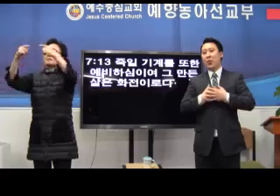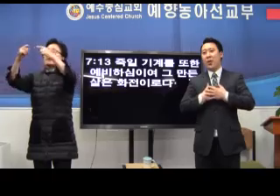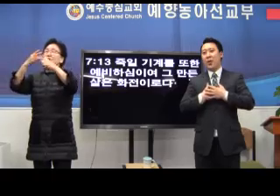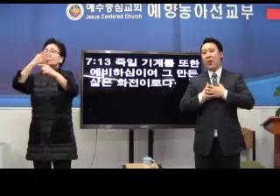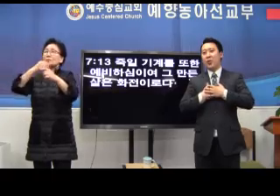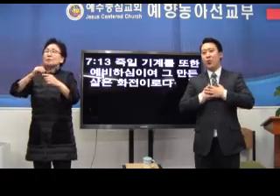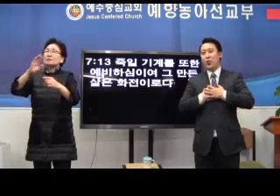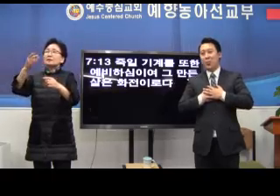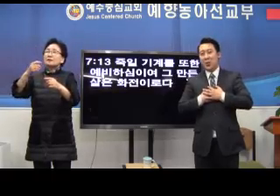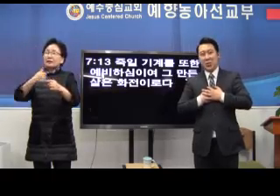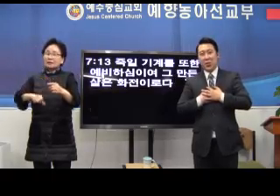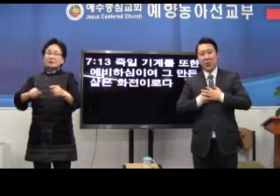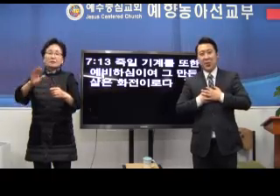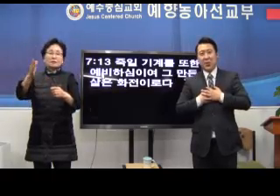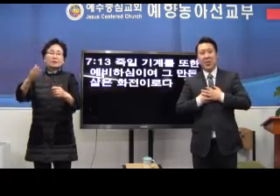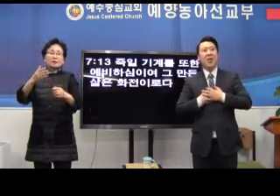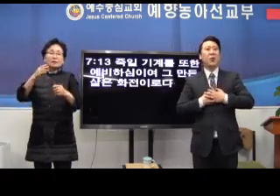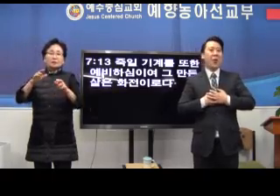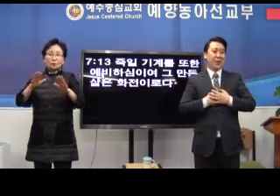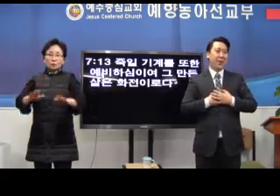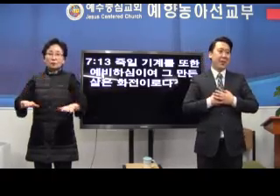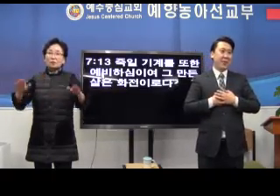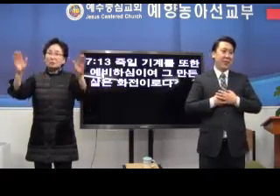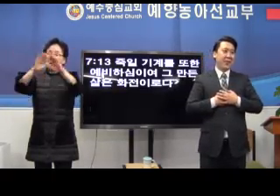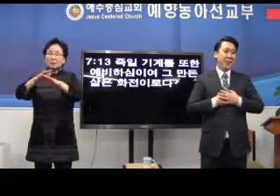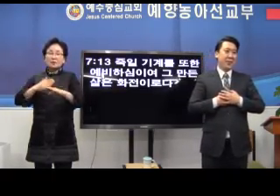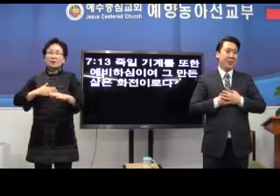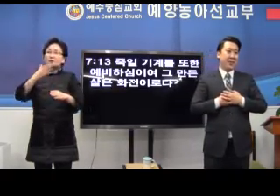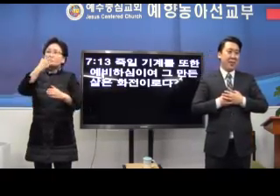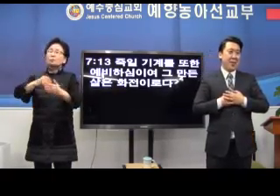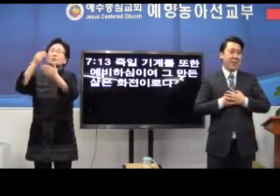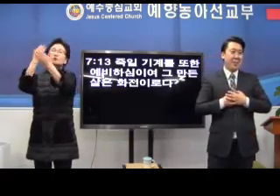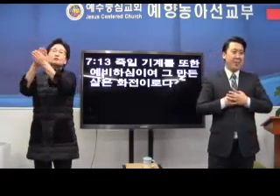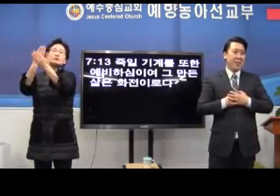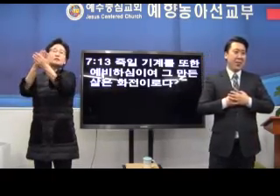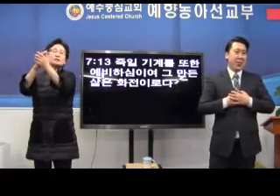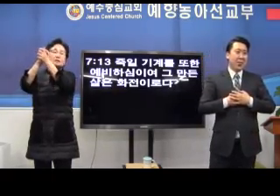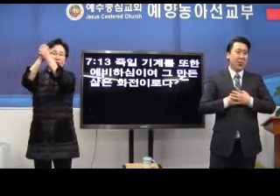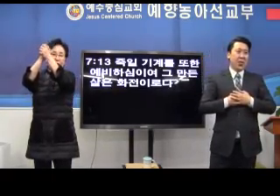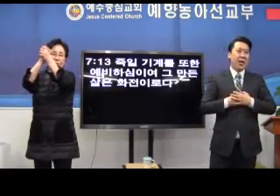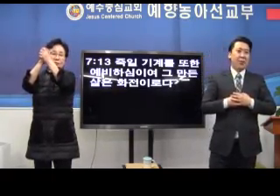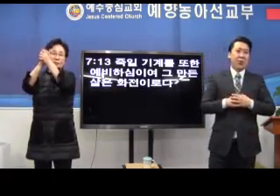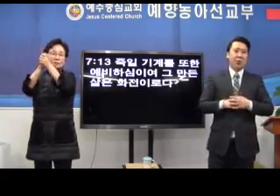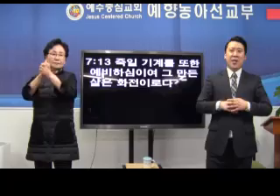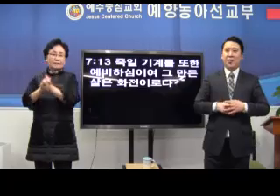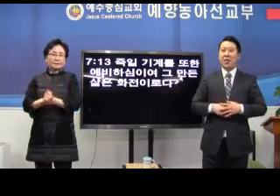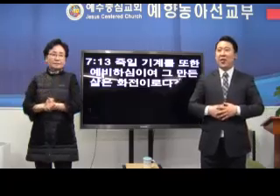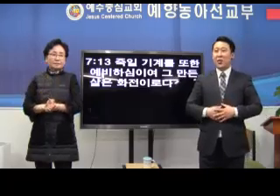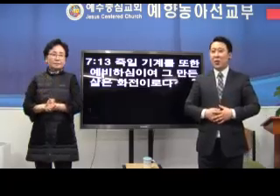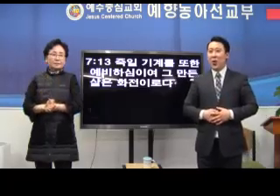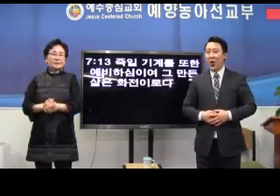축복해 주시옵소서. 이렇게 기도해요. 아멘. 오늘 하나님이 주신 말씀 깨달으시고